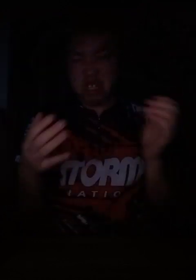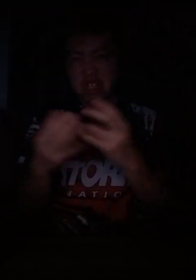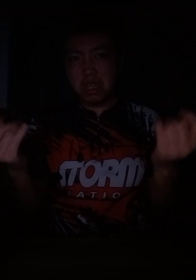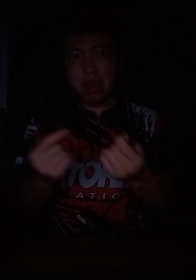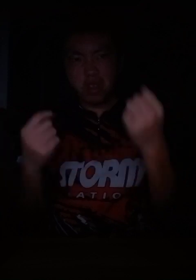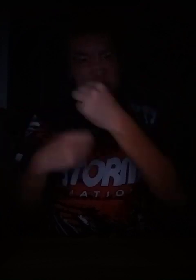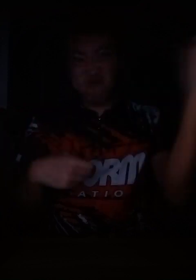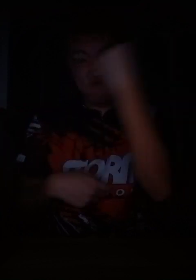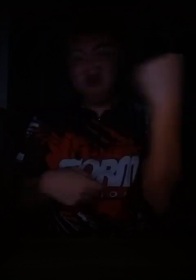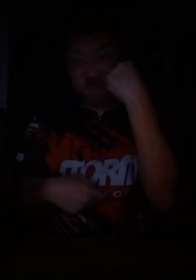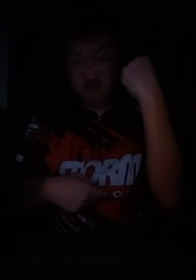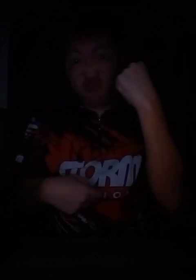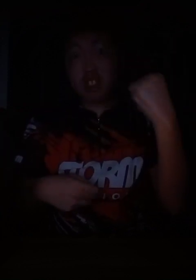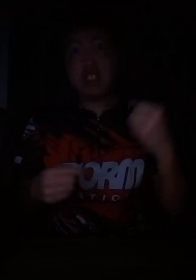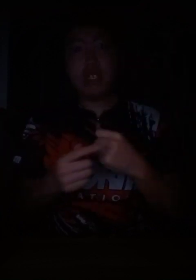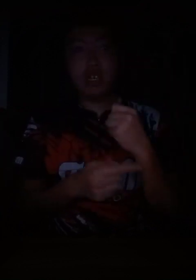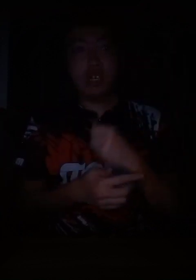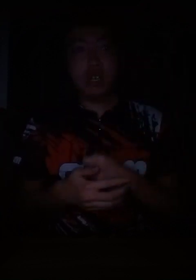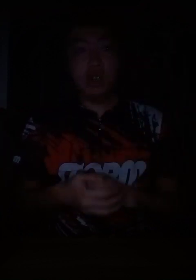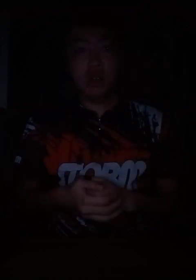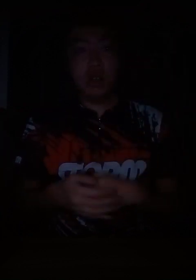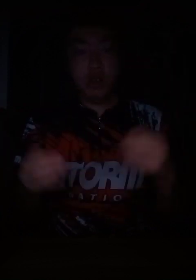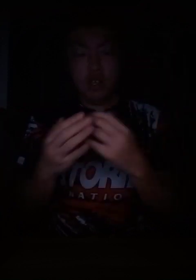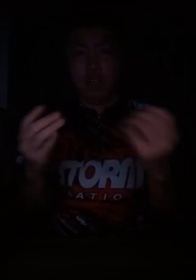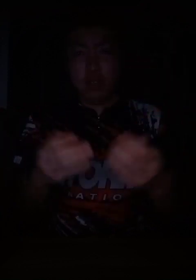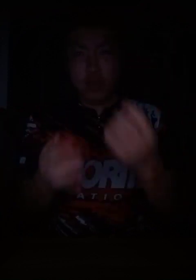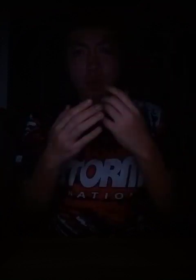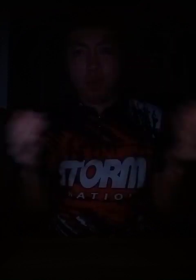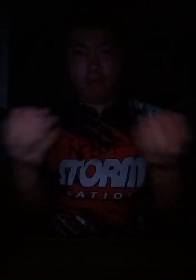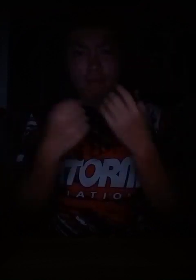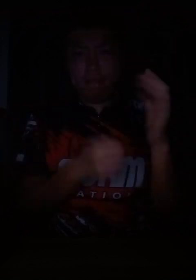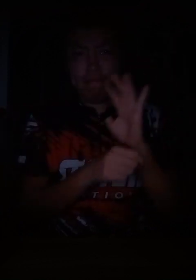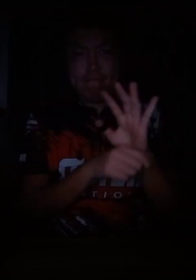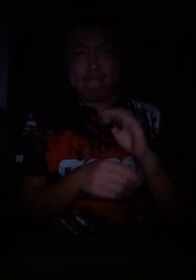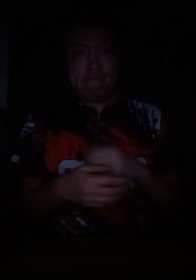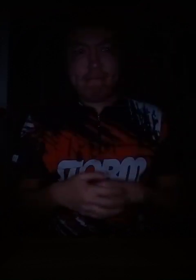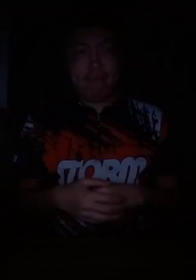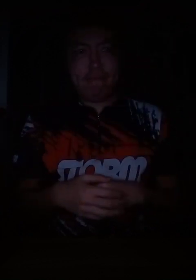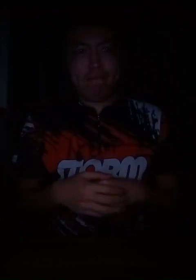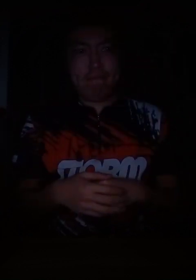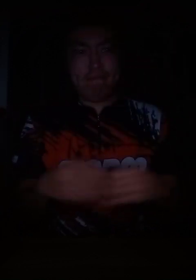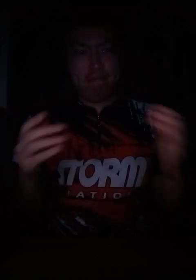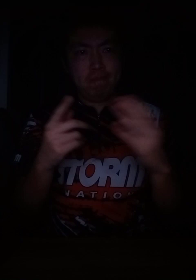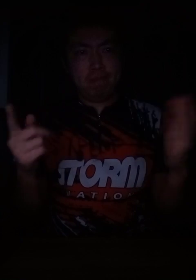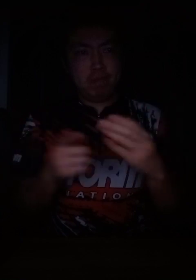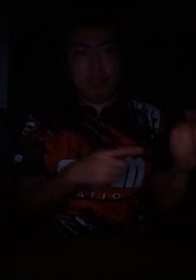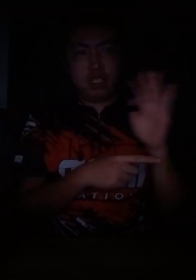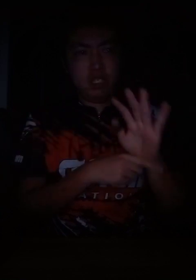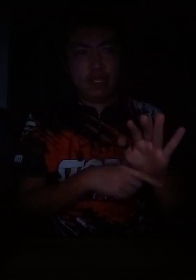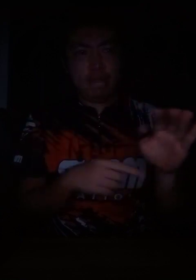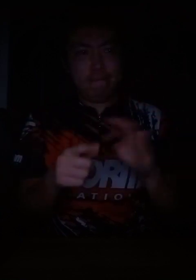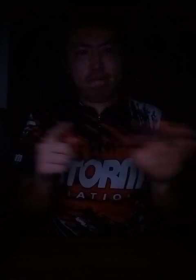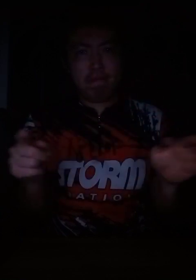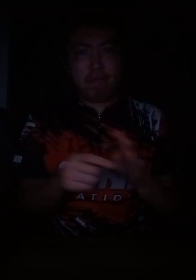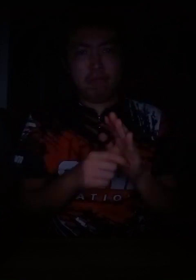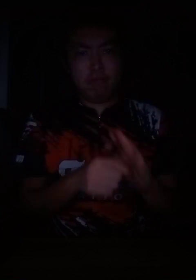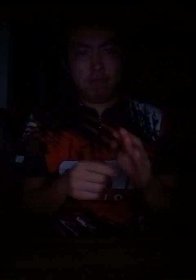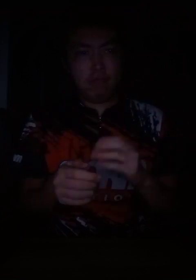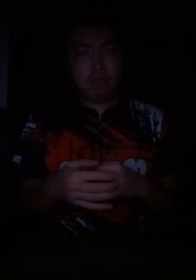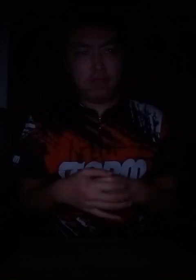주먹을 휘두르려는 찰나 버스 승객들이 나와 말립니다. 속을 잡고 안 나가려고 못 쳤어요. 나는 목을